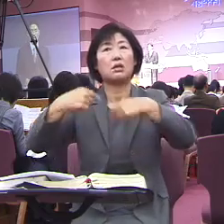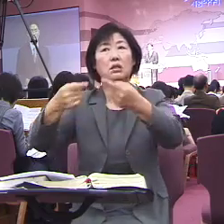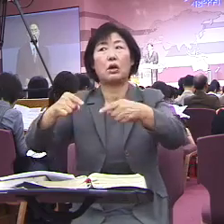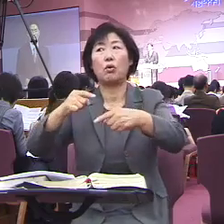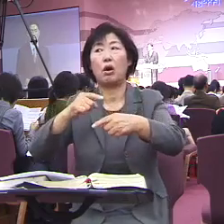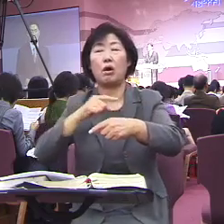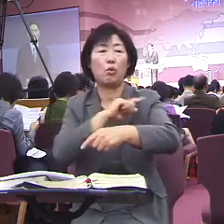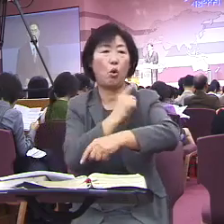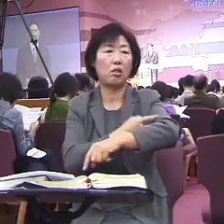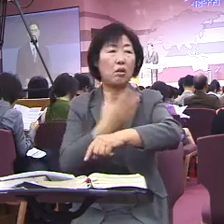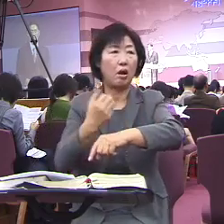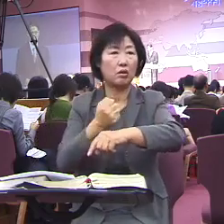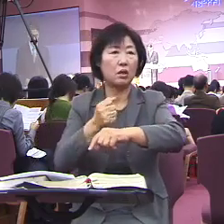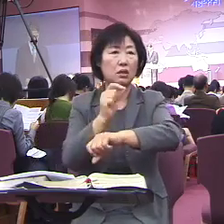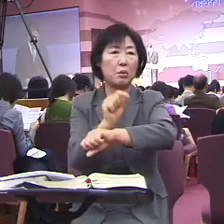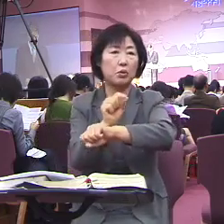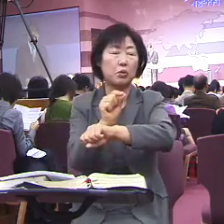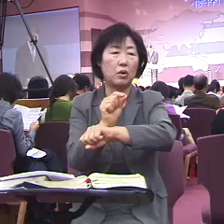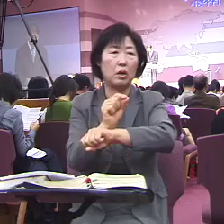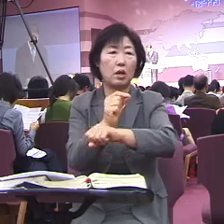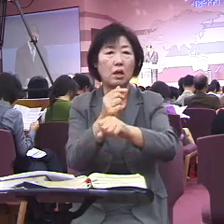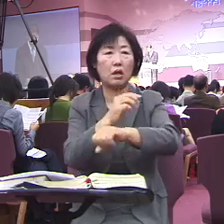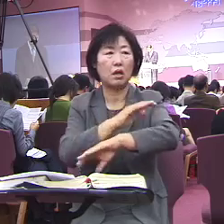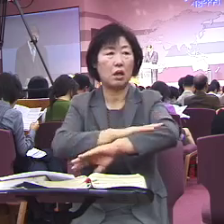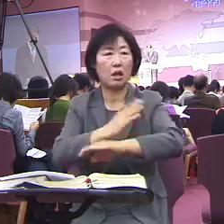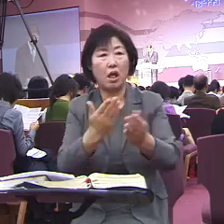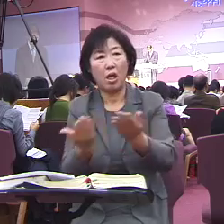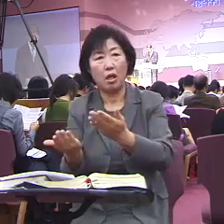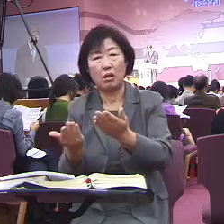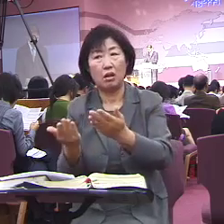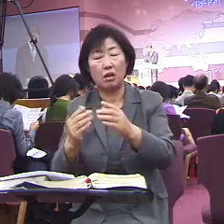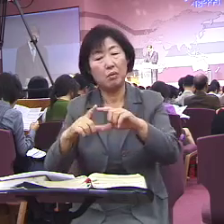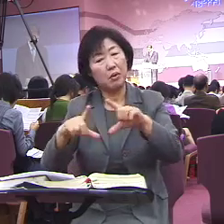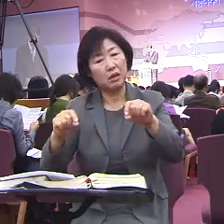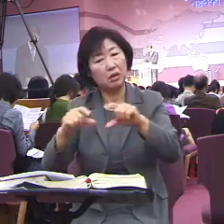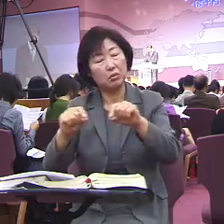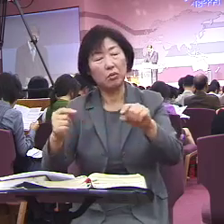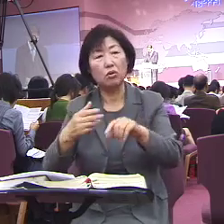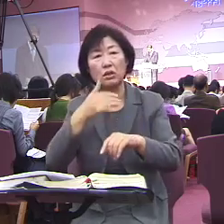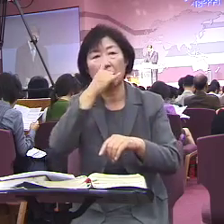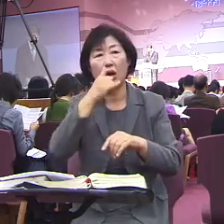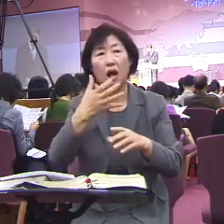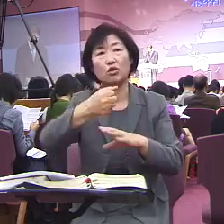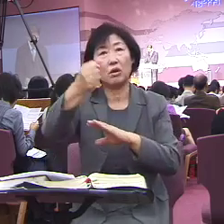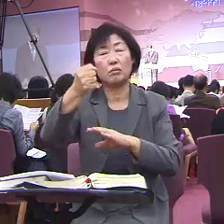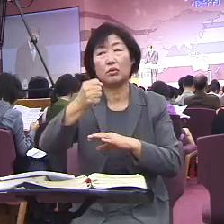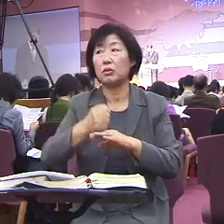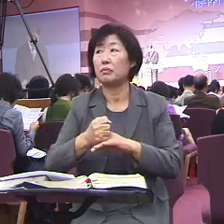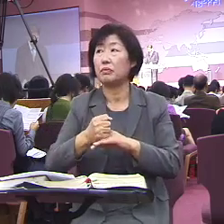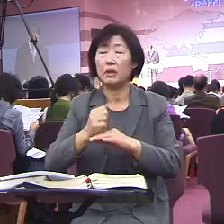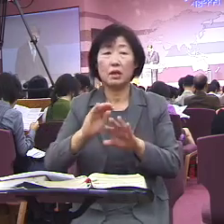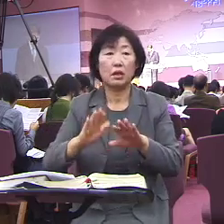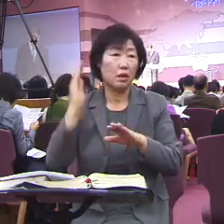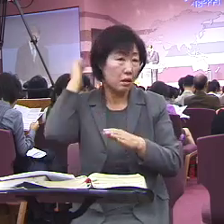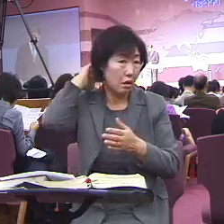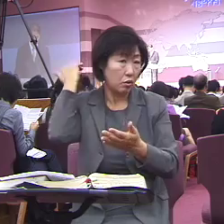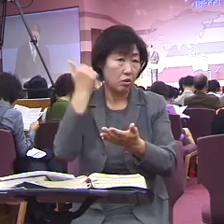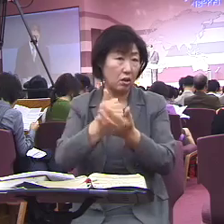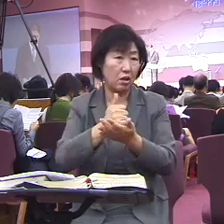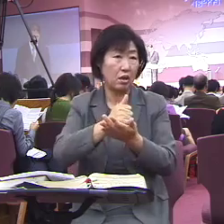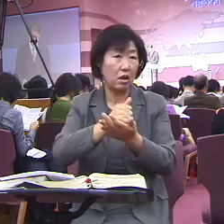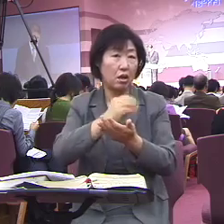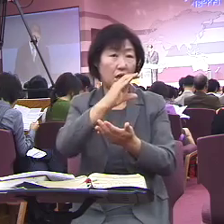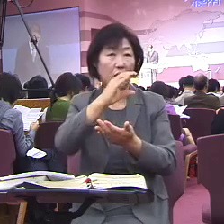참관권 이런 것들을 저희가 사무실과 안내 데스크에서 저희가 발부해 드립니다. 이번 대통령 선거 시에